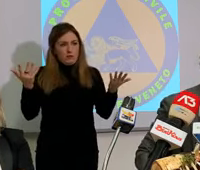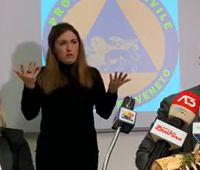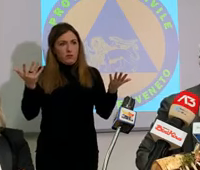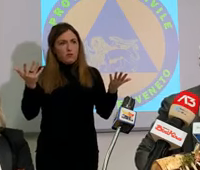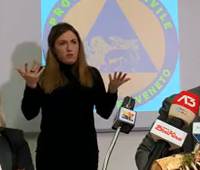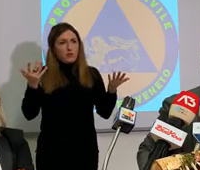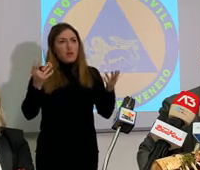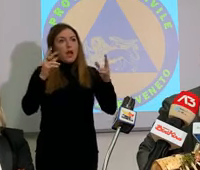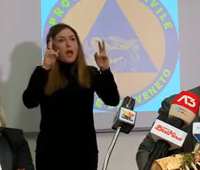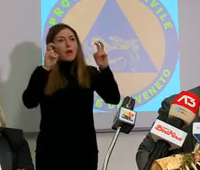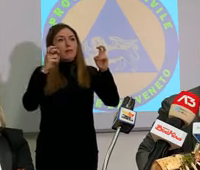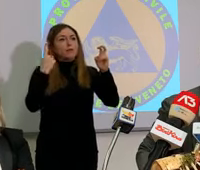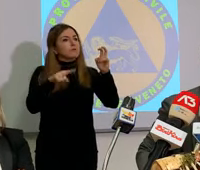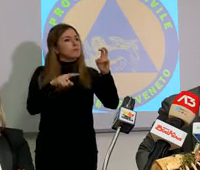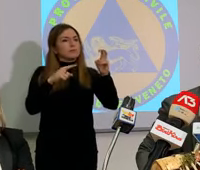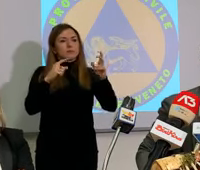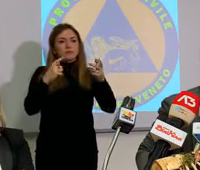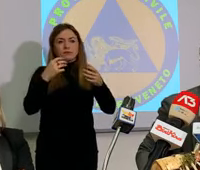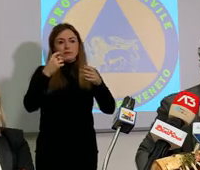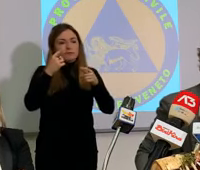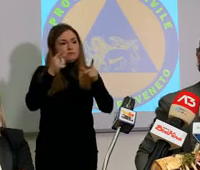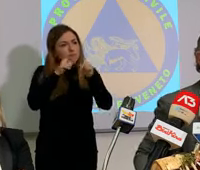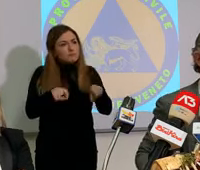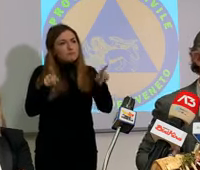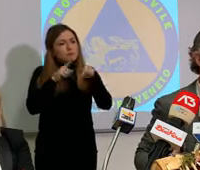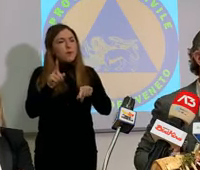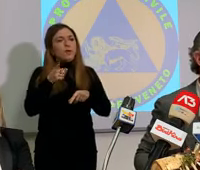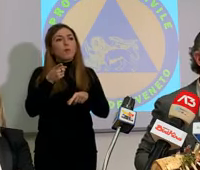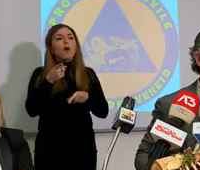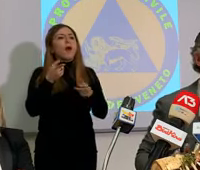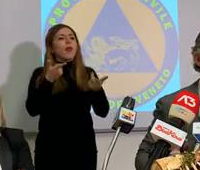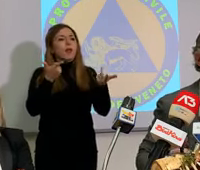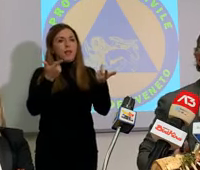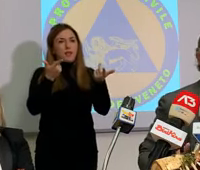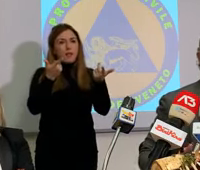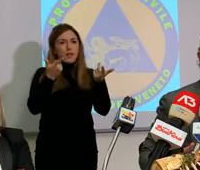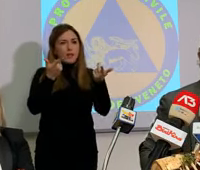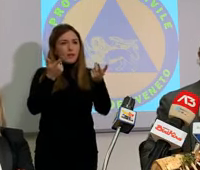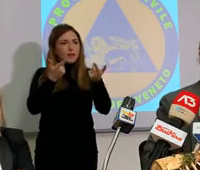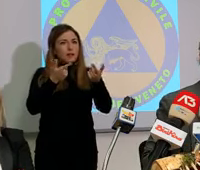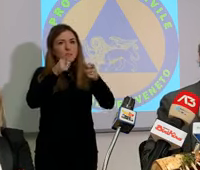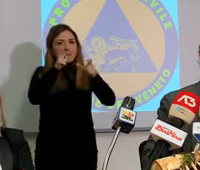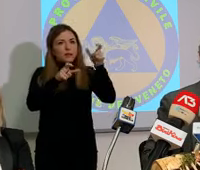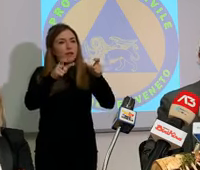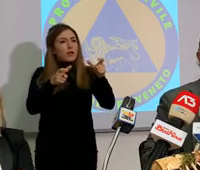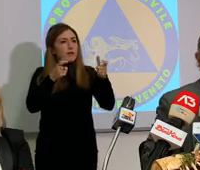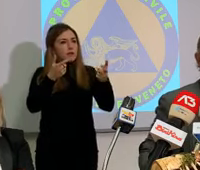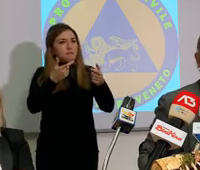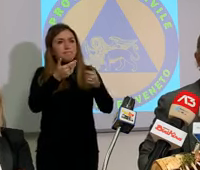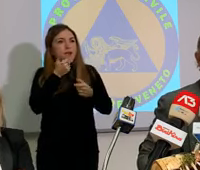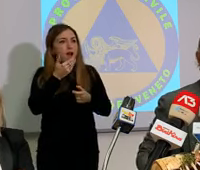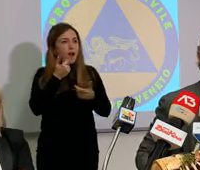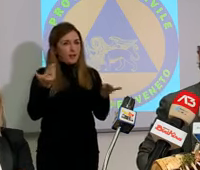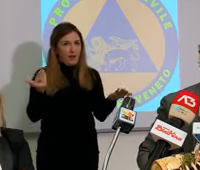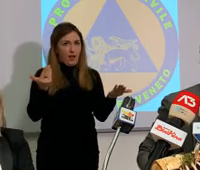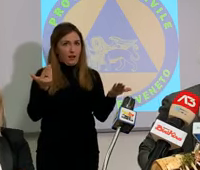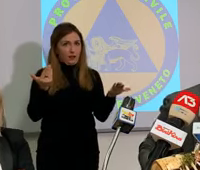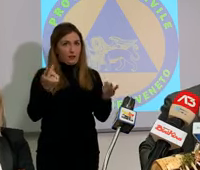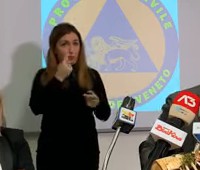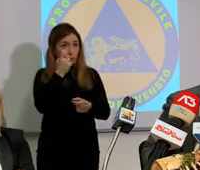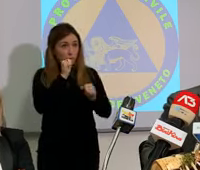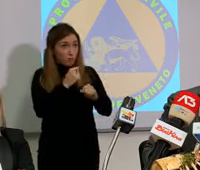non c'è mercato se qualcuno ha motivo di dire non è vero lo dica e